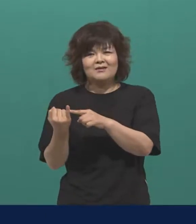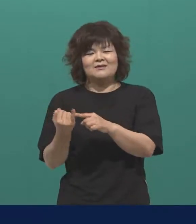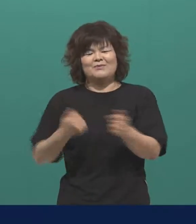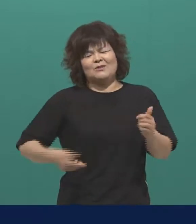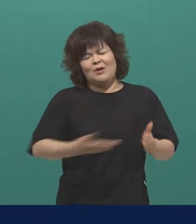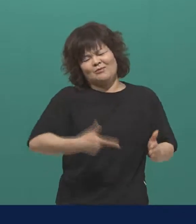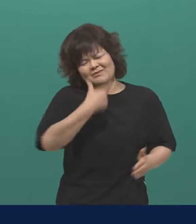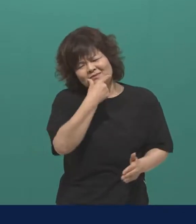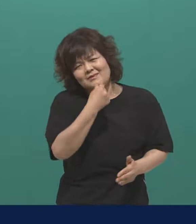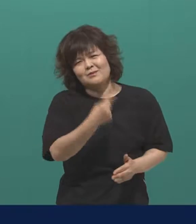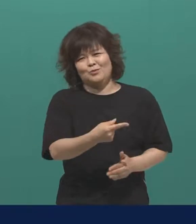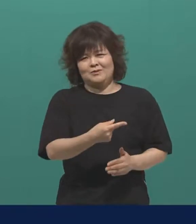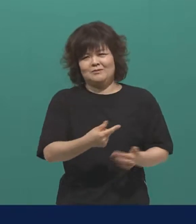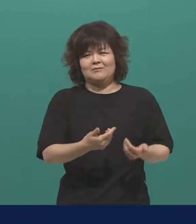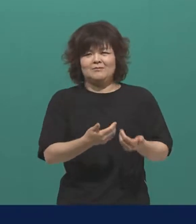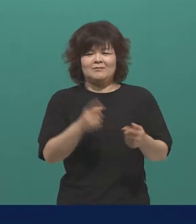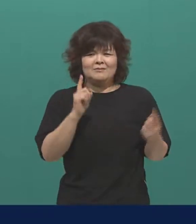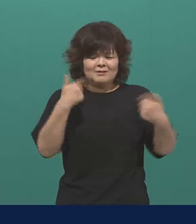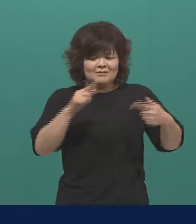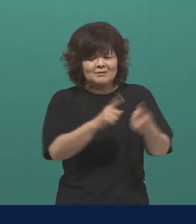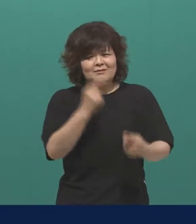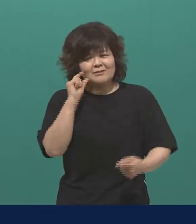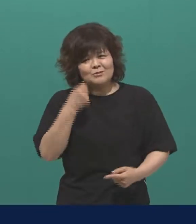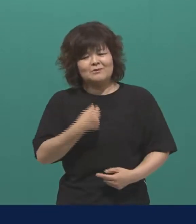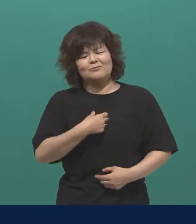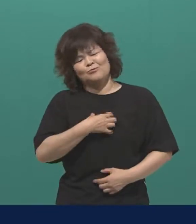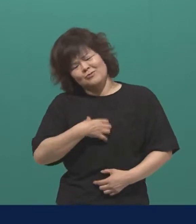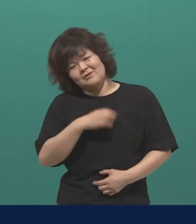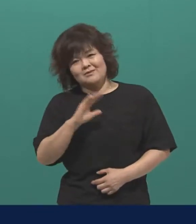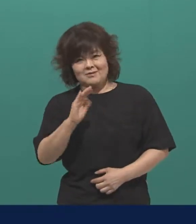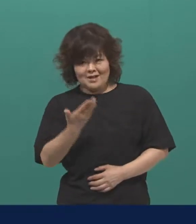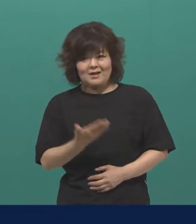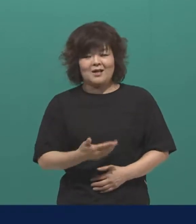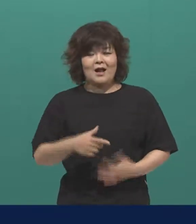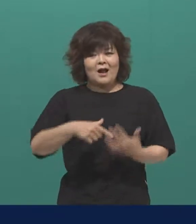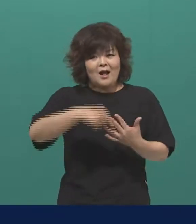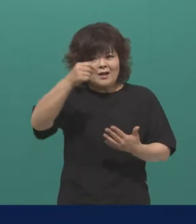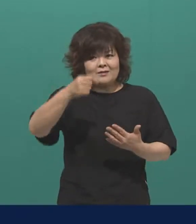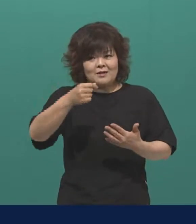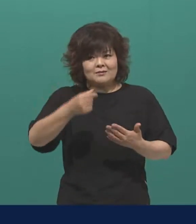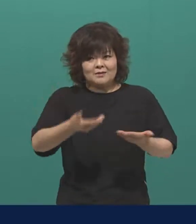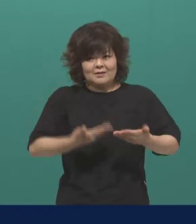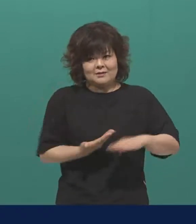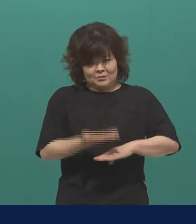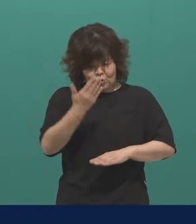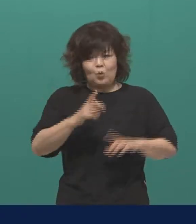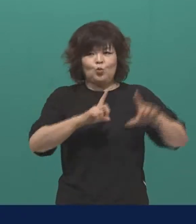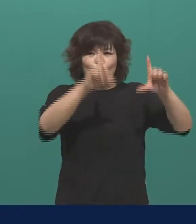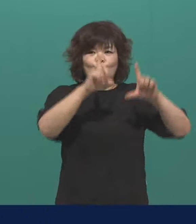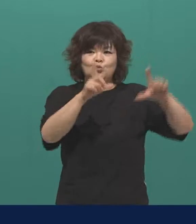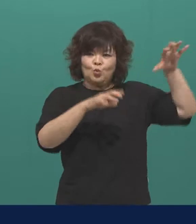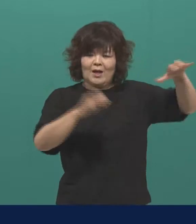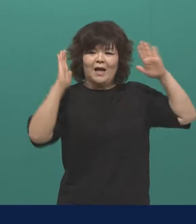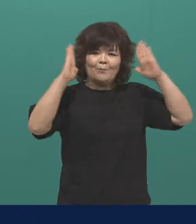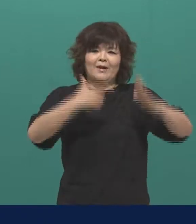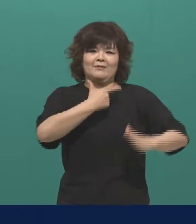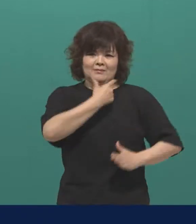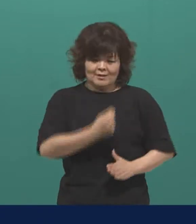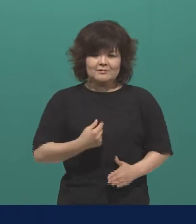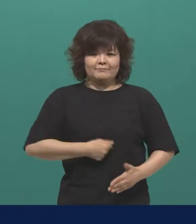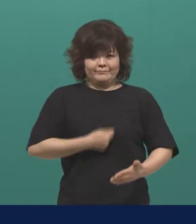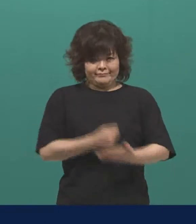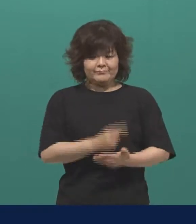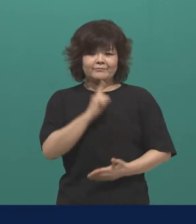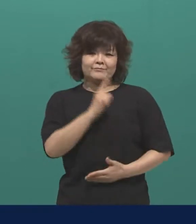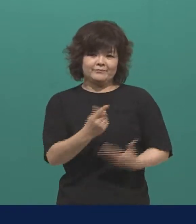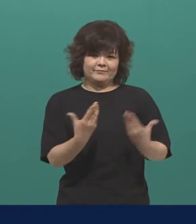加田さんは大好きな琵琶湖に毎日会えなくなるのは辛いが選んでいただいた以上東京で頑張りたいと